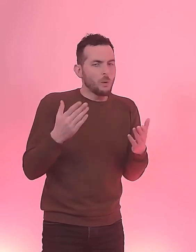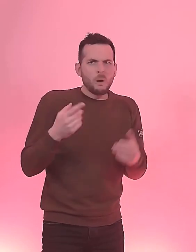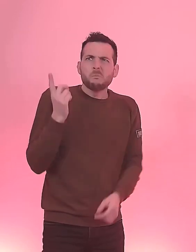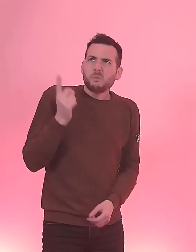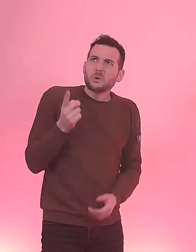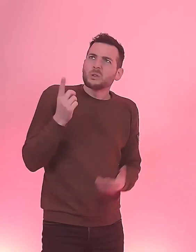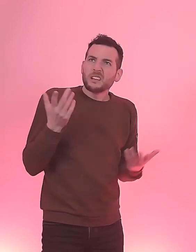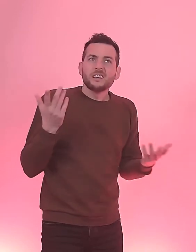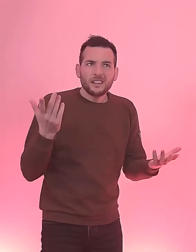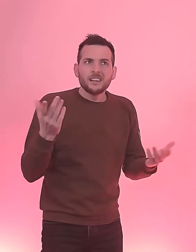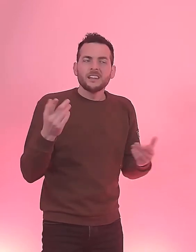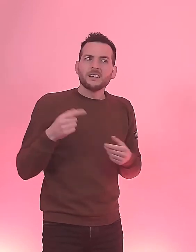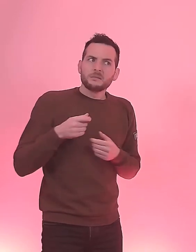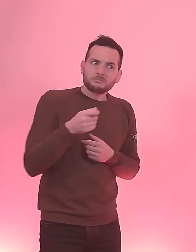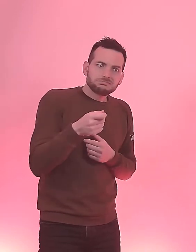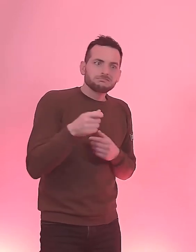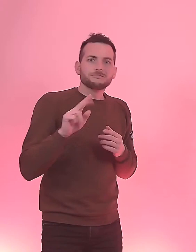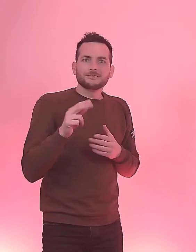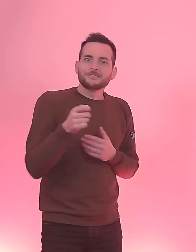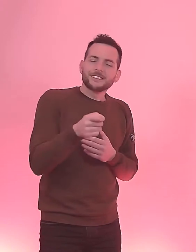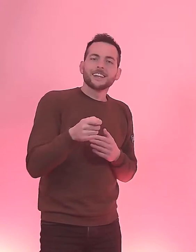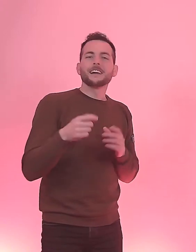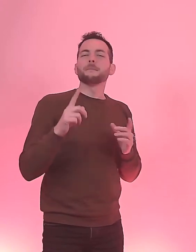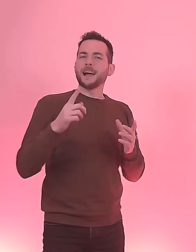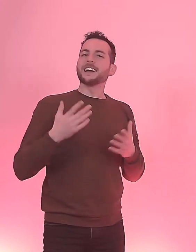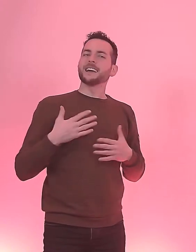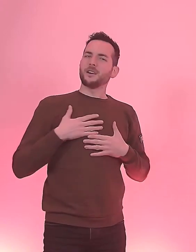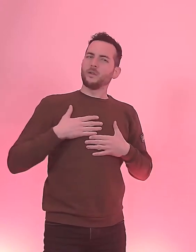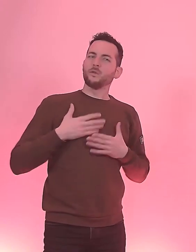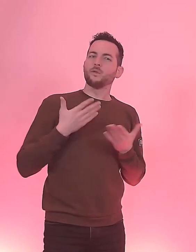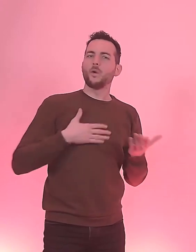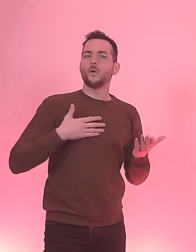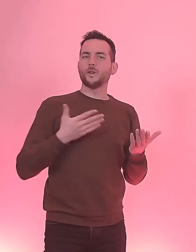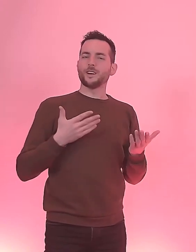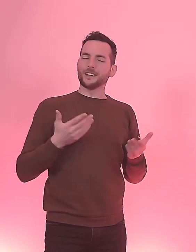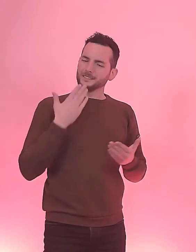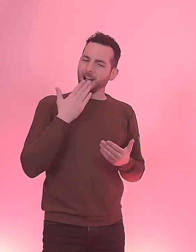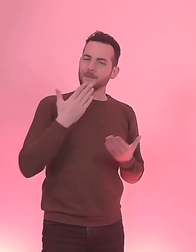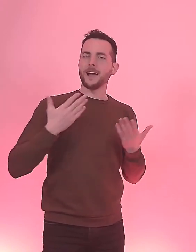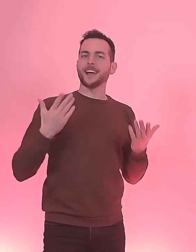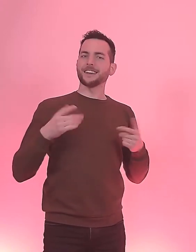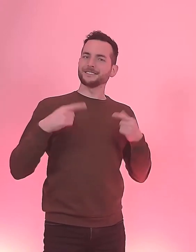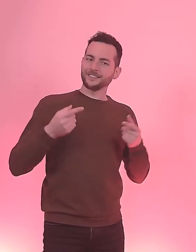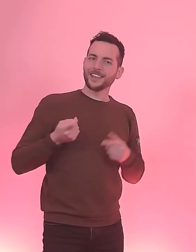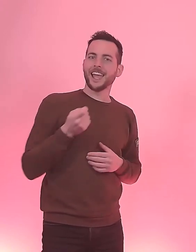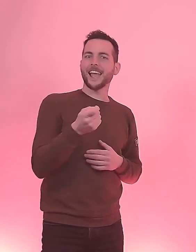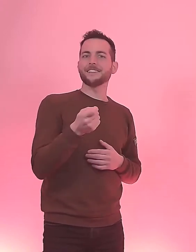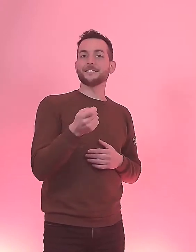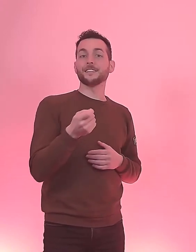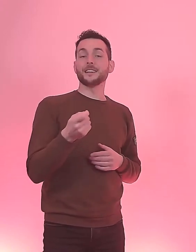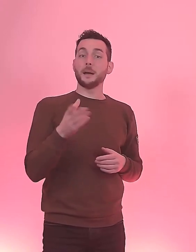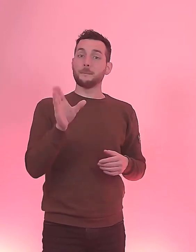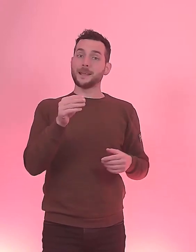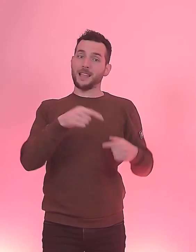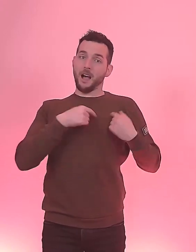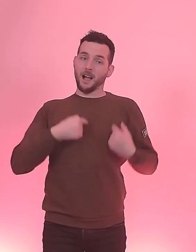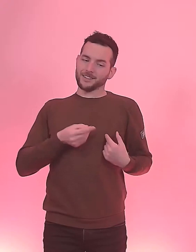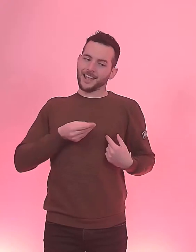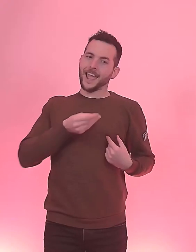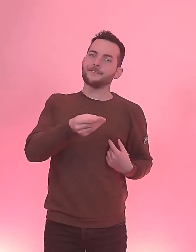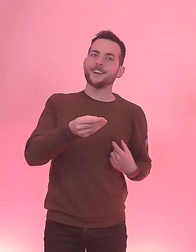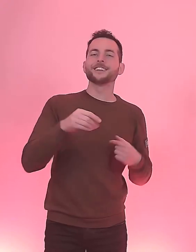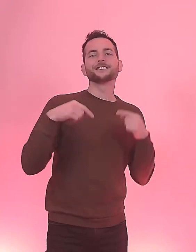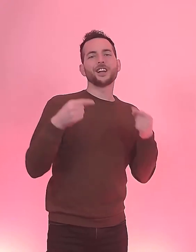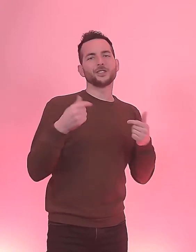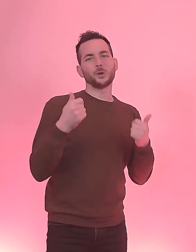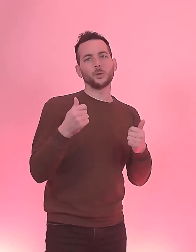omdat je alle ruimte voelt om te geven van uit dankbaarheid en geeft met je hart dan is het altijd goed om ook heel